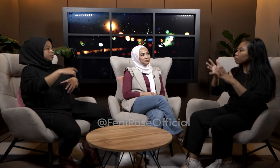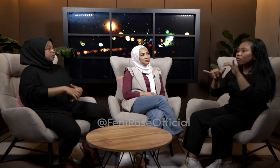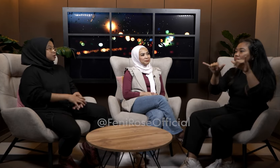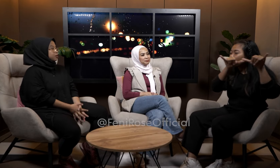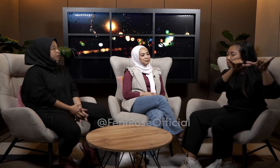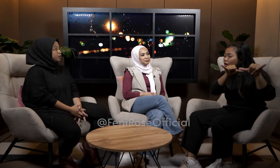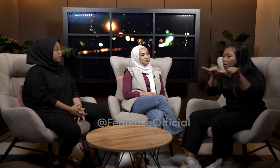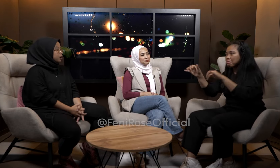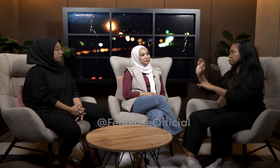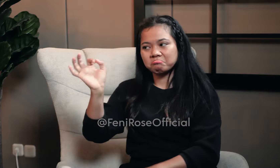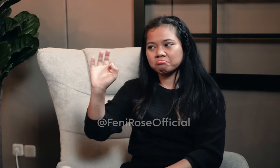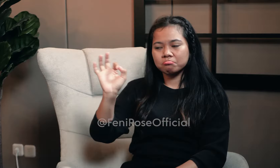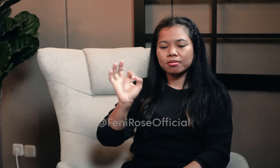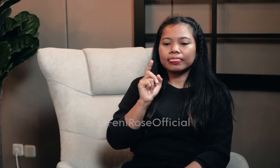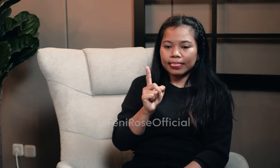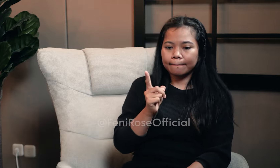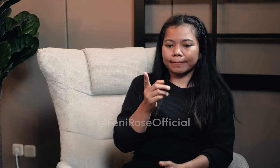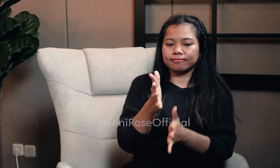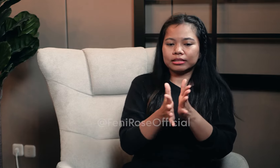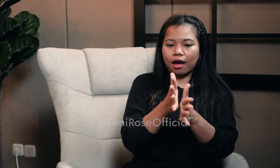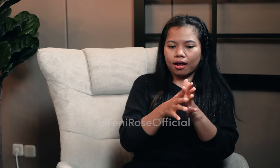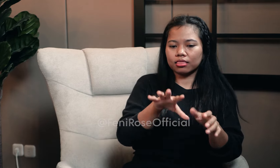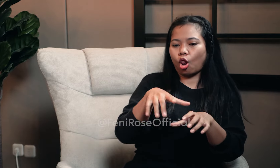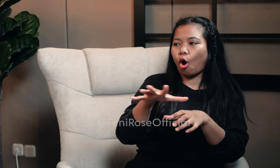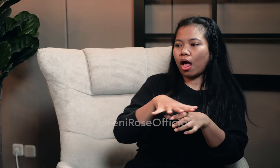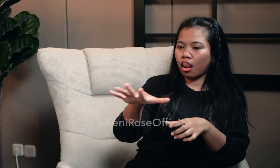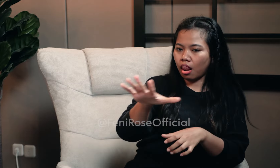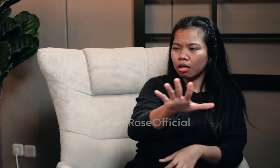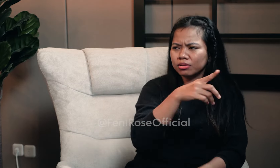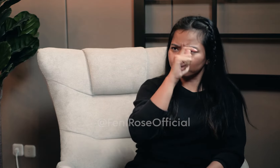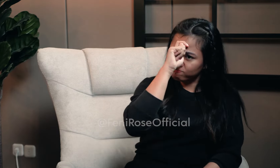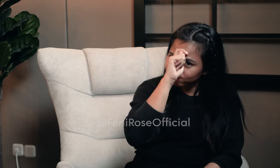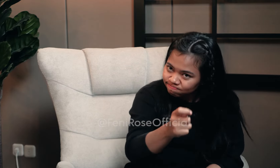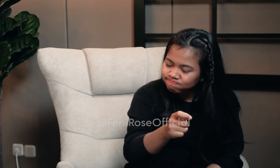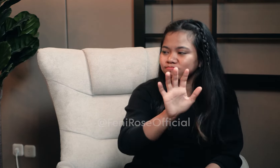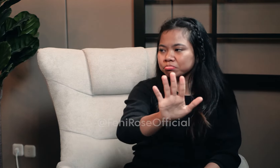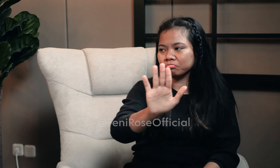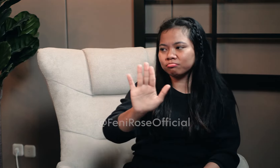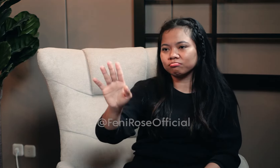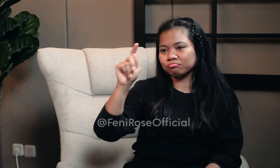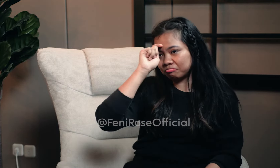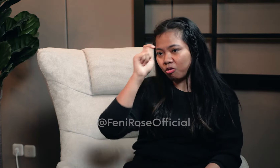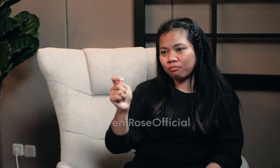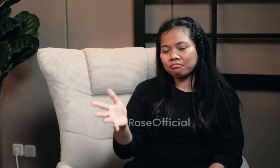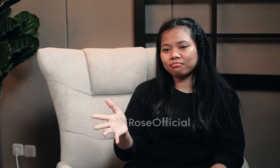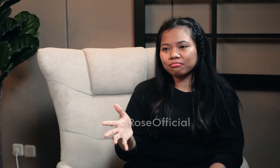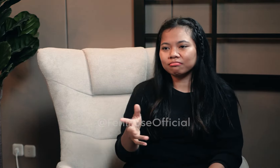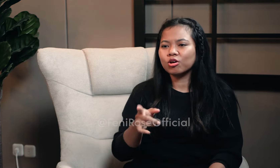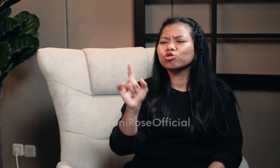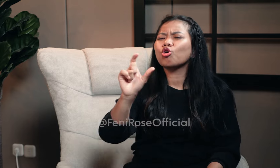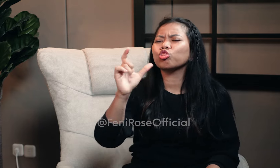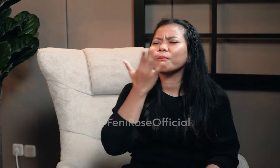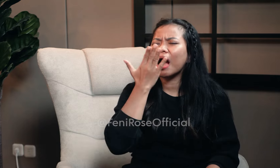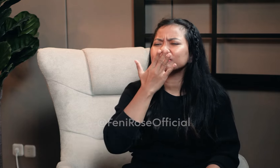macam-macam enggak ada isyarat yang sama tapi ketika Ee Kita berkunjung atau daerah itu harus